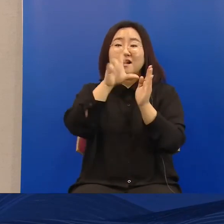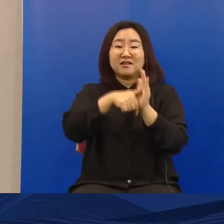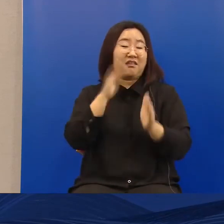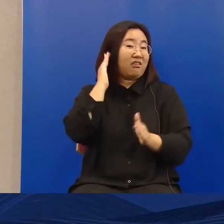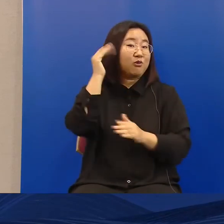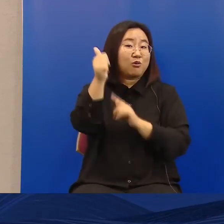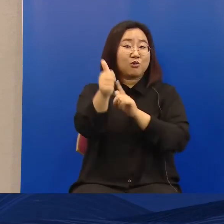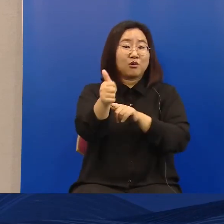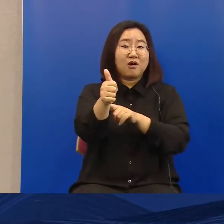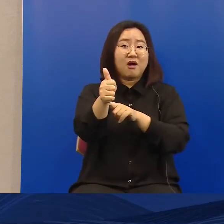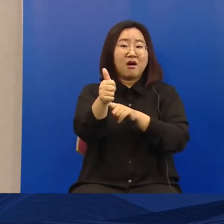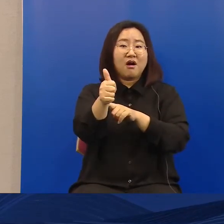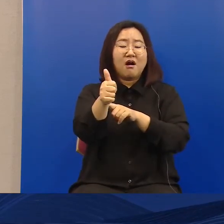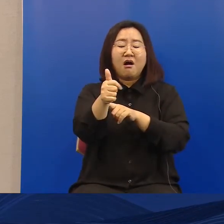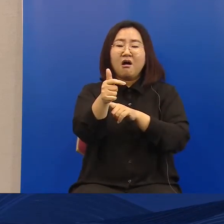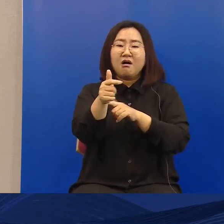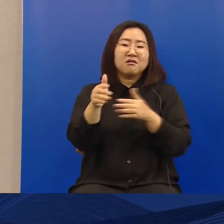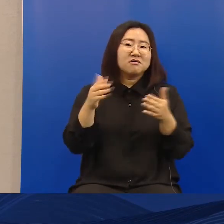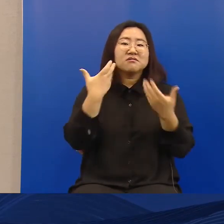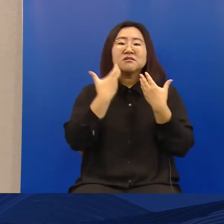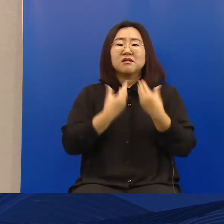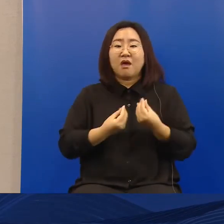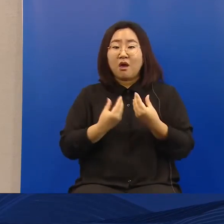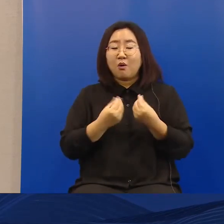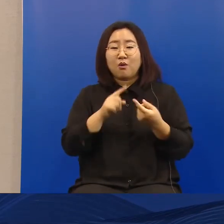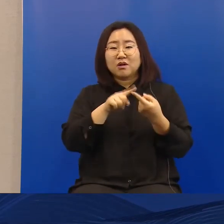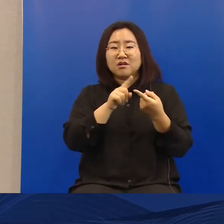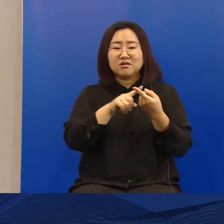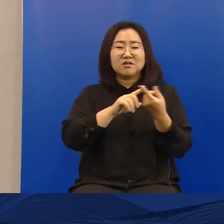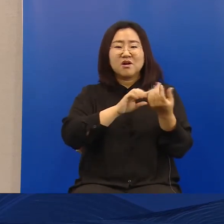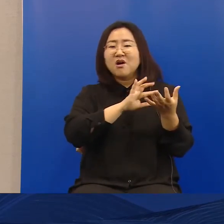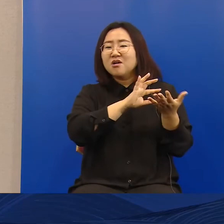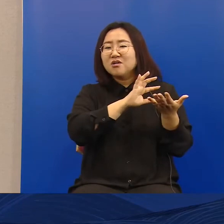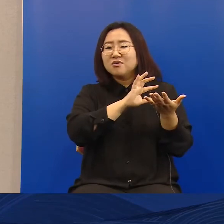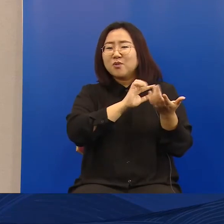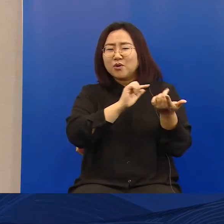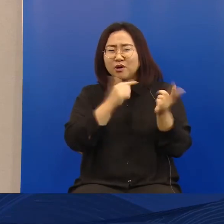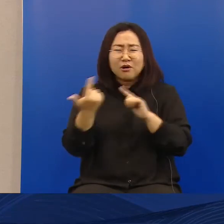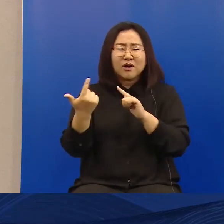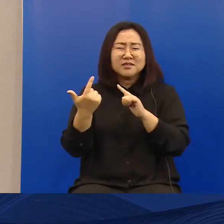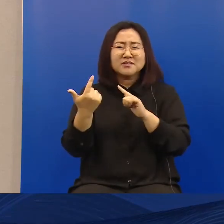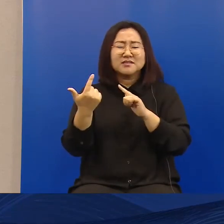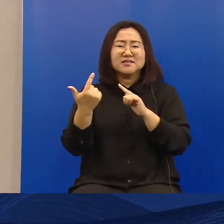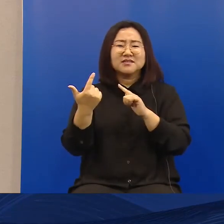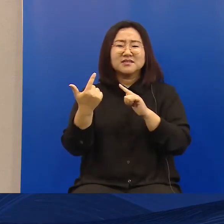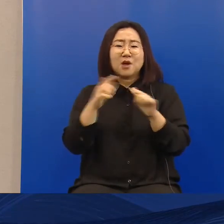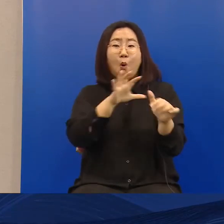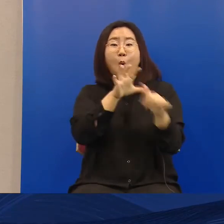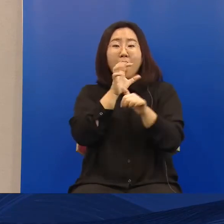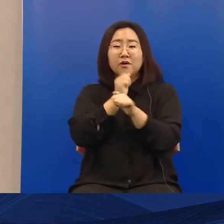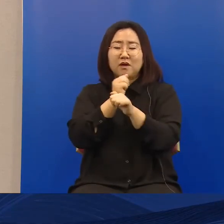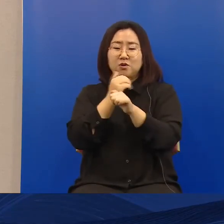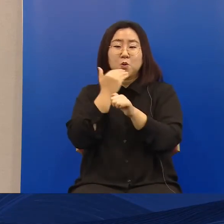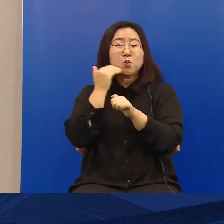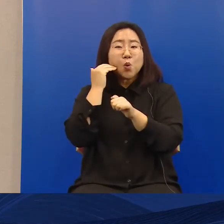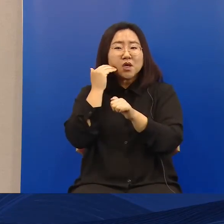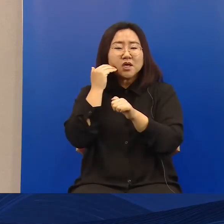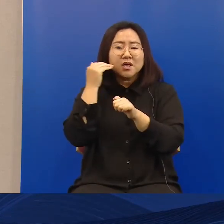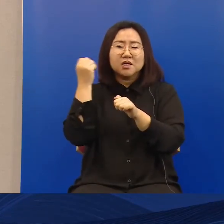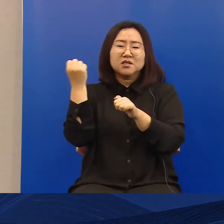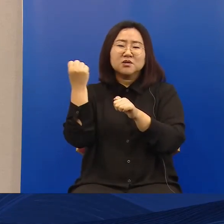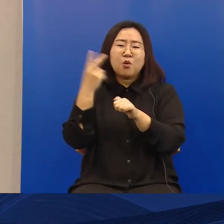젤렌스키 대통령이 전시 사항을 여러 가지 소셜 미디어까지 동원해서 농인들에게, 특히